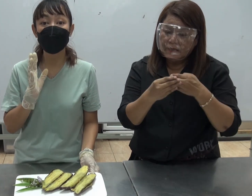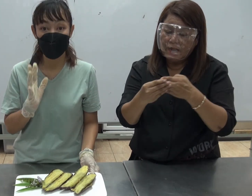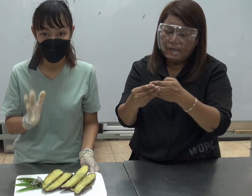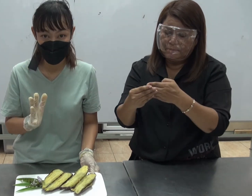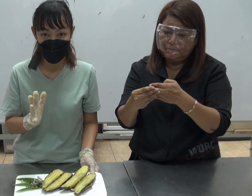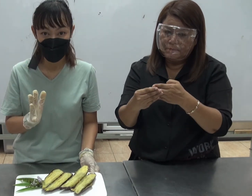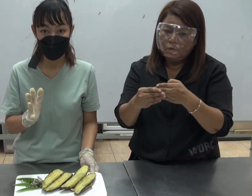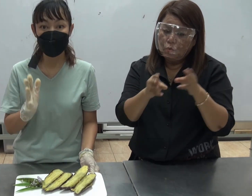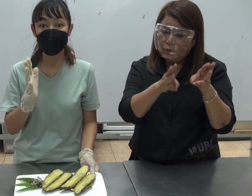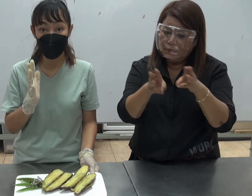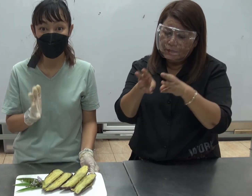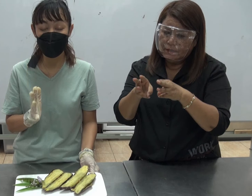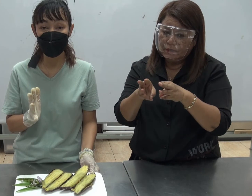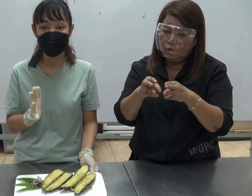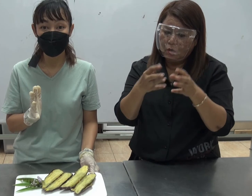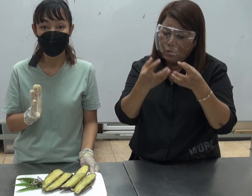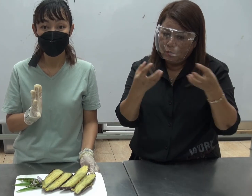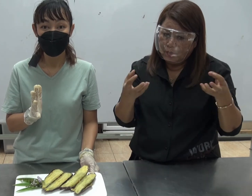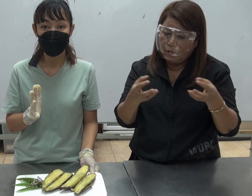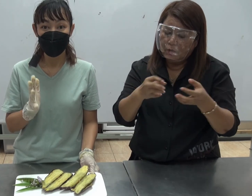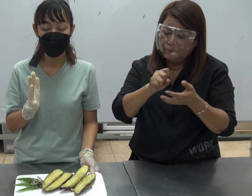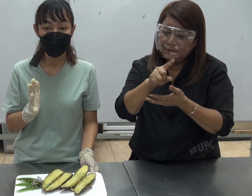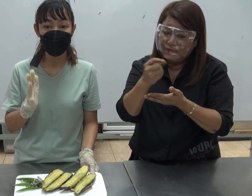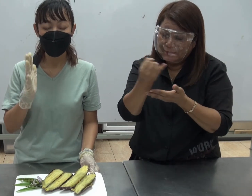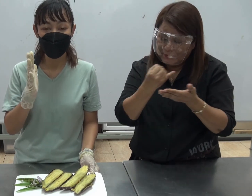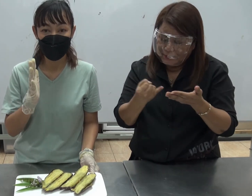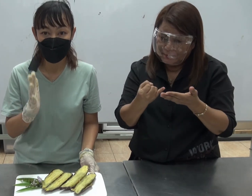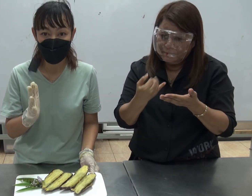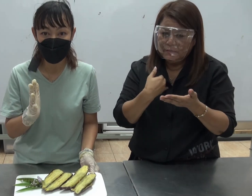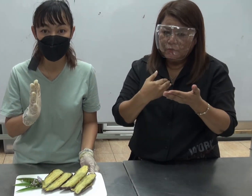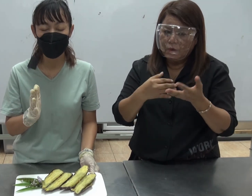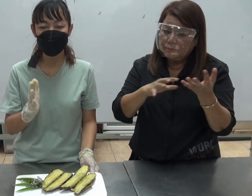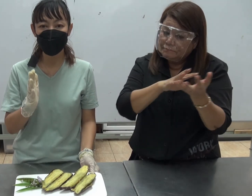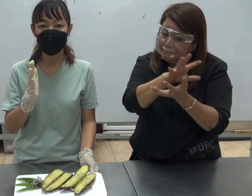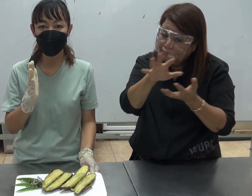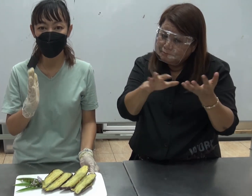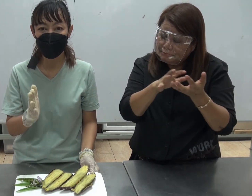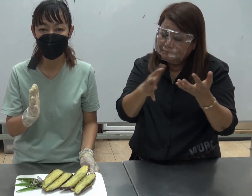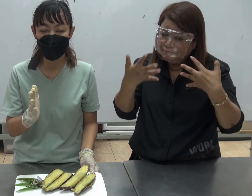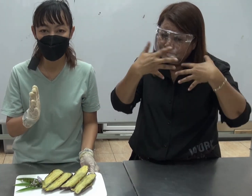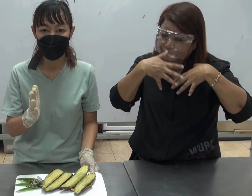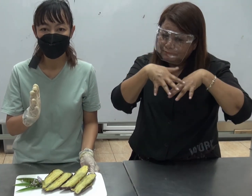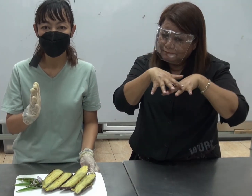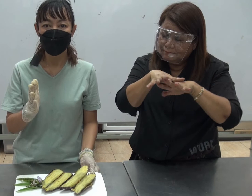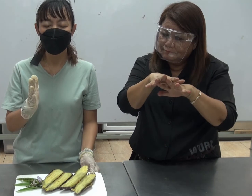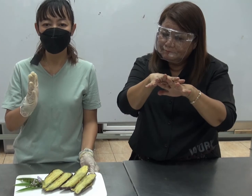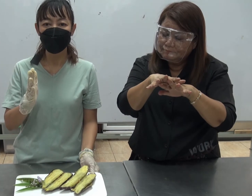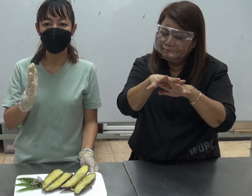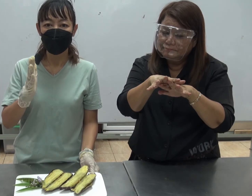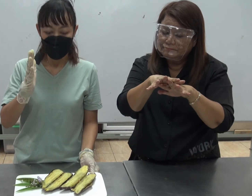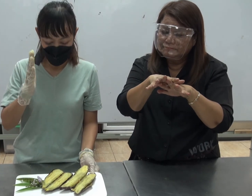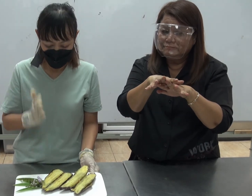ององค์ประกอบสีมาใช้ด้วยนะคะองค์ประกอบสีมีความคมเกินความสมดุลนะคะ